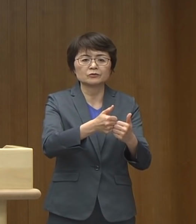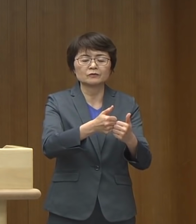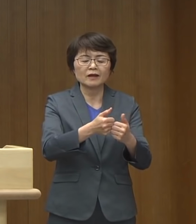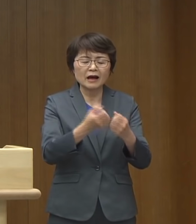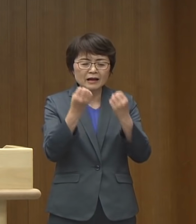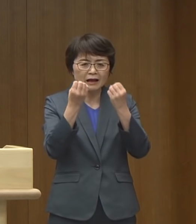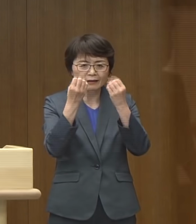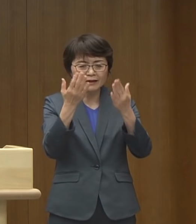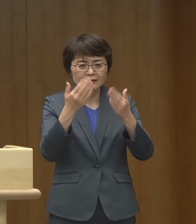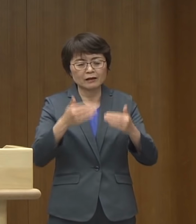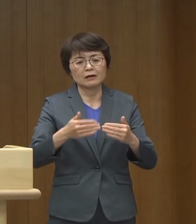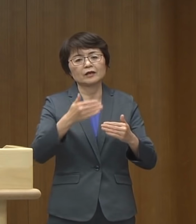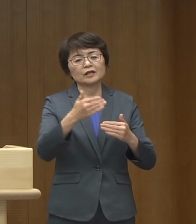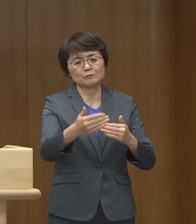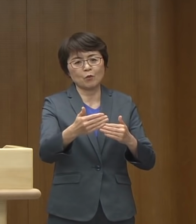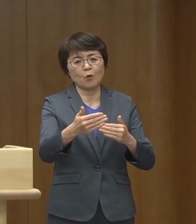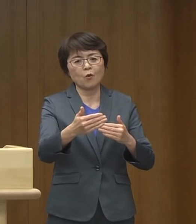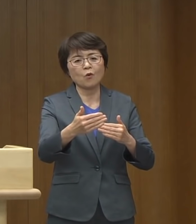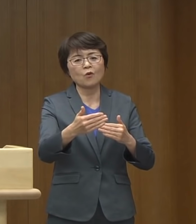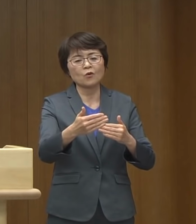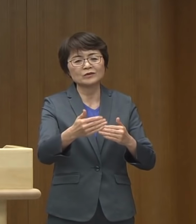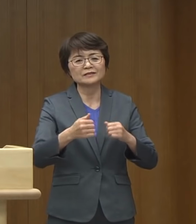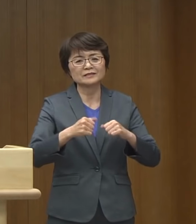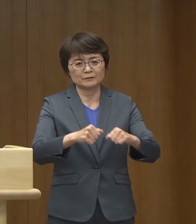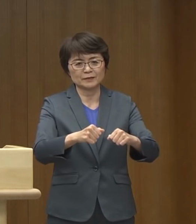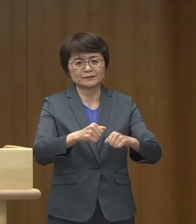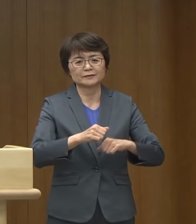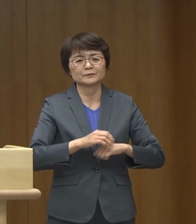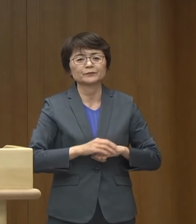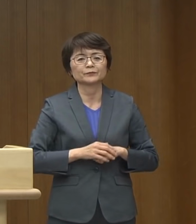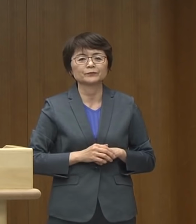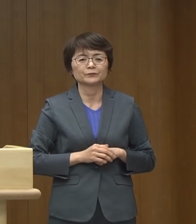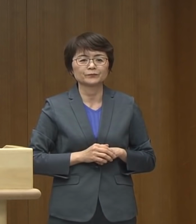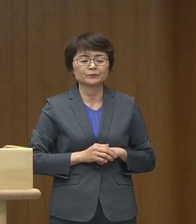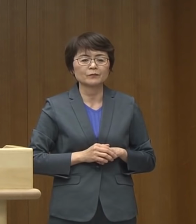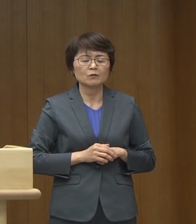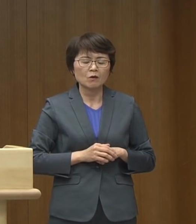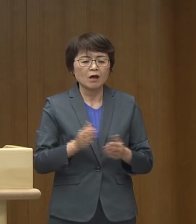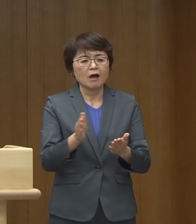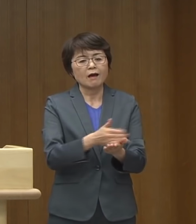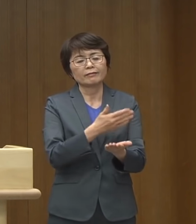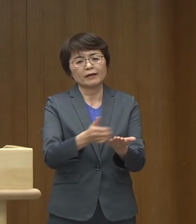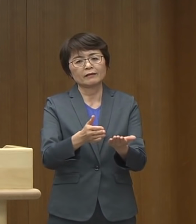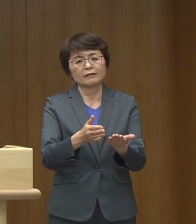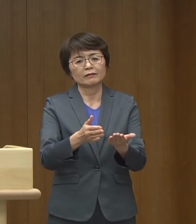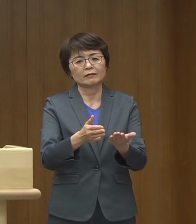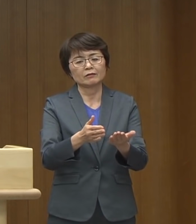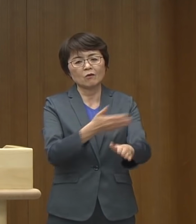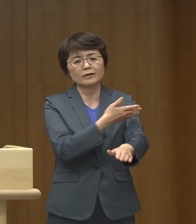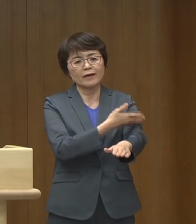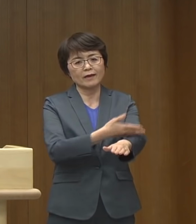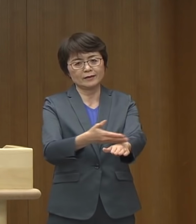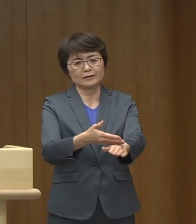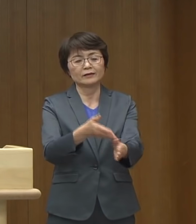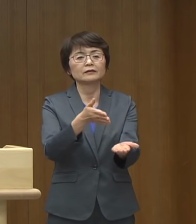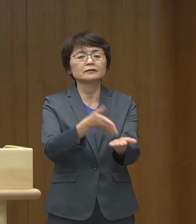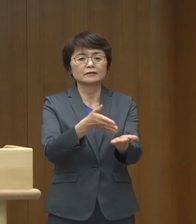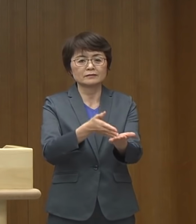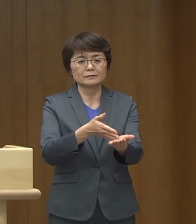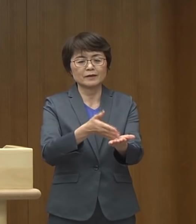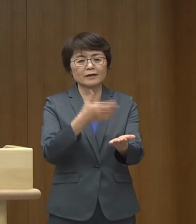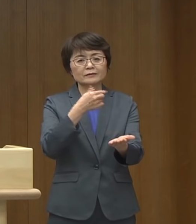なステージに移行をいたします。その判断に至った経緯をご説明をさせていただき